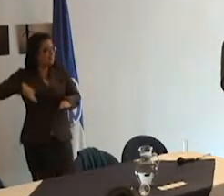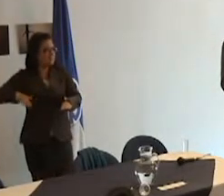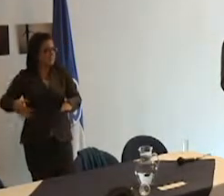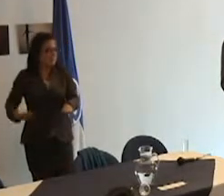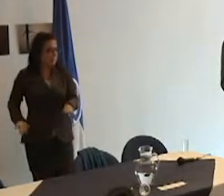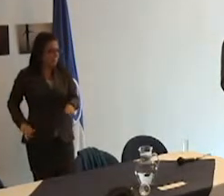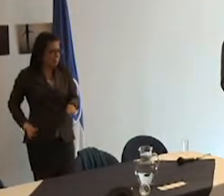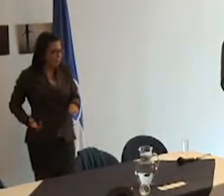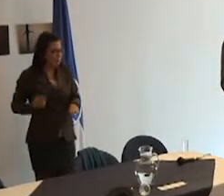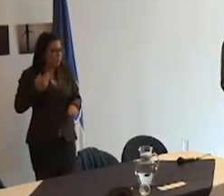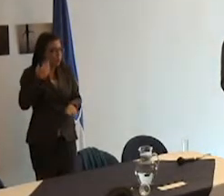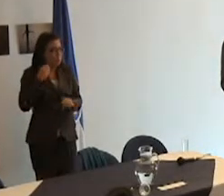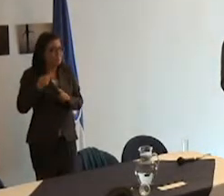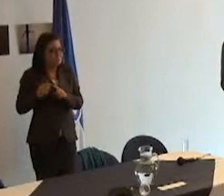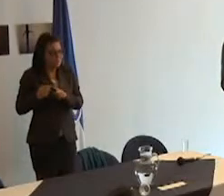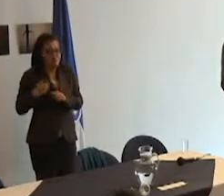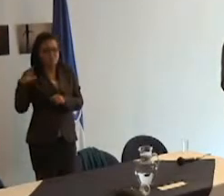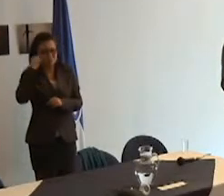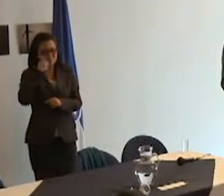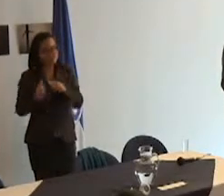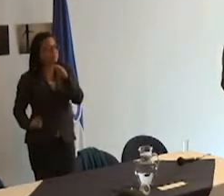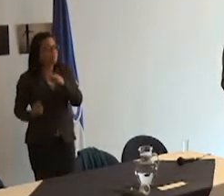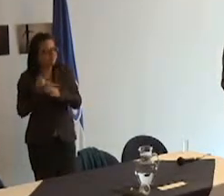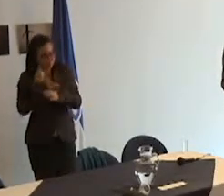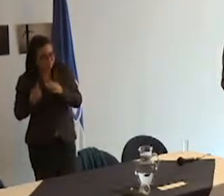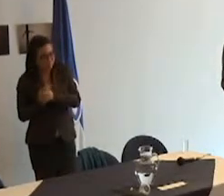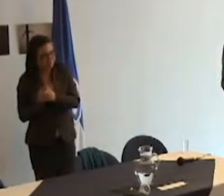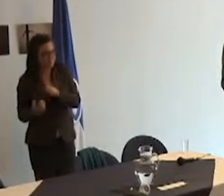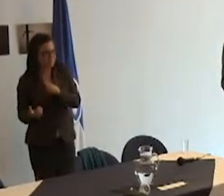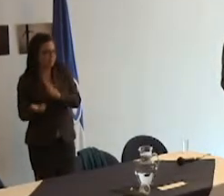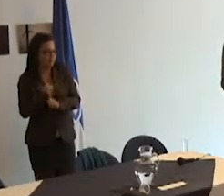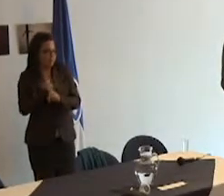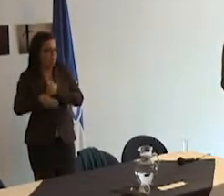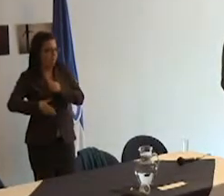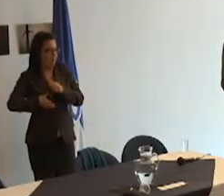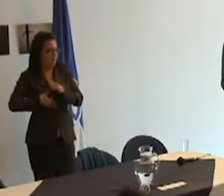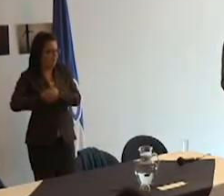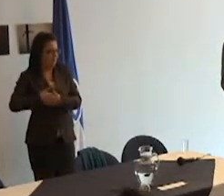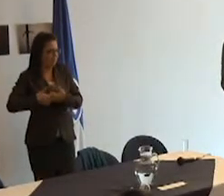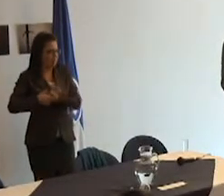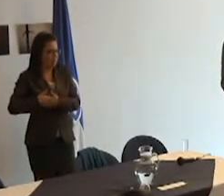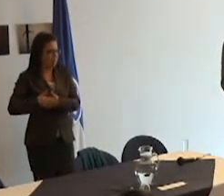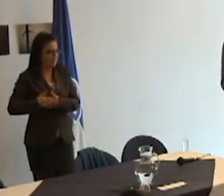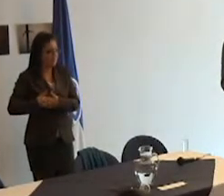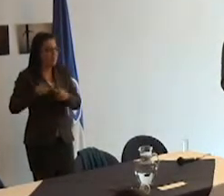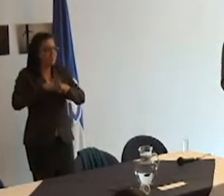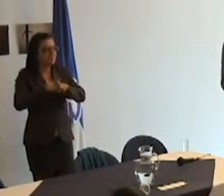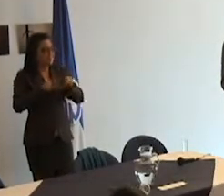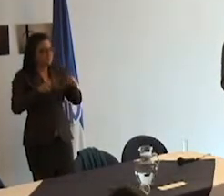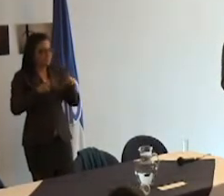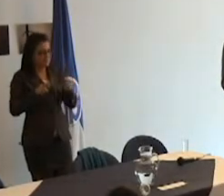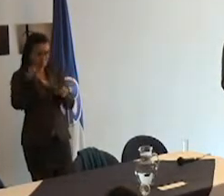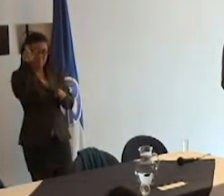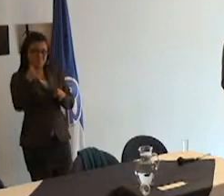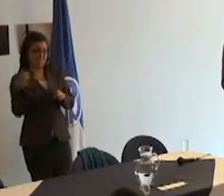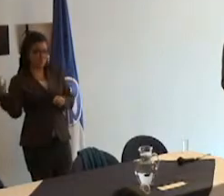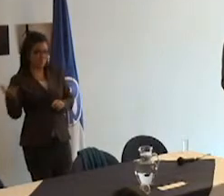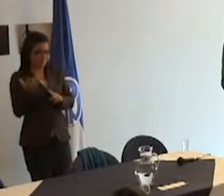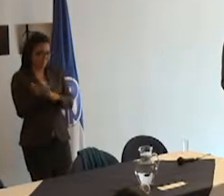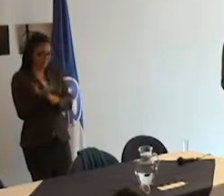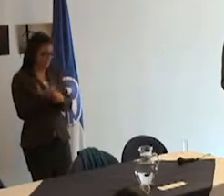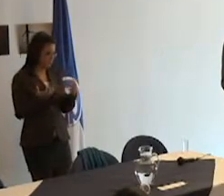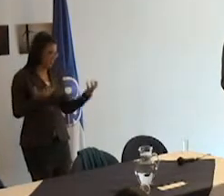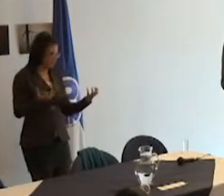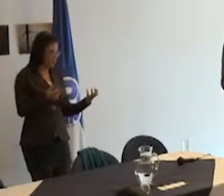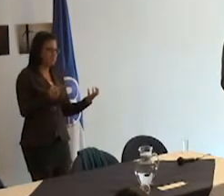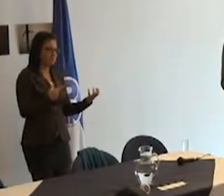antes del descubrimiento de América. Las diferencias físicas entre conquistadores y conquistados muy pronto sirvieron